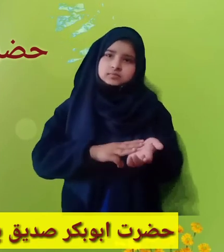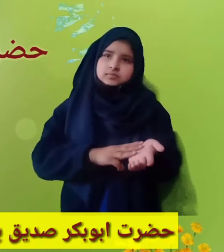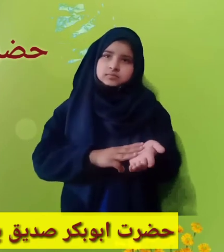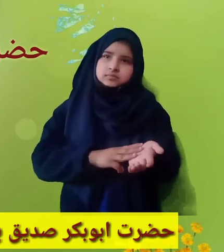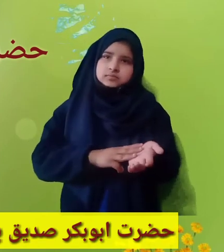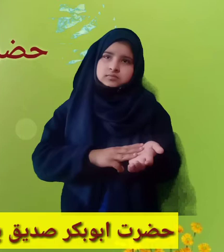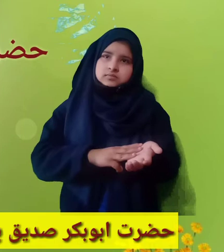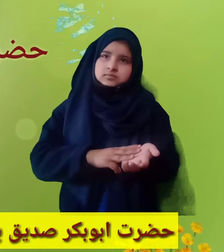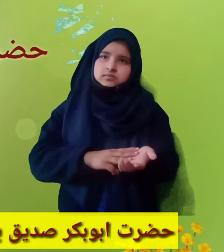सिद्दीक